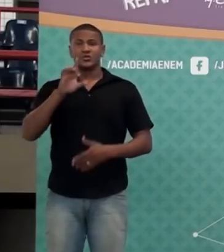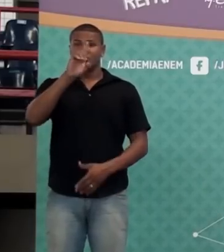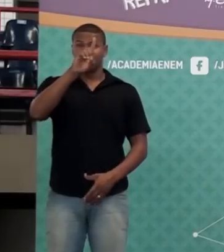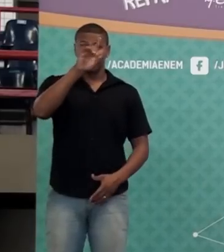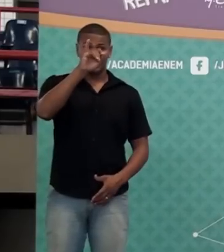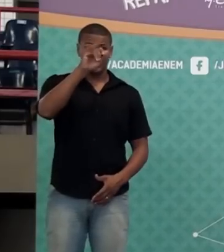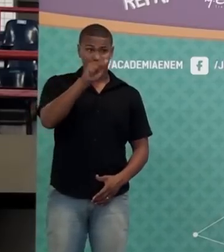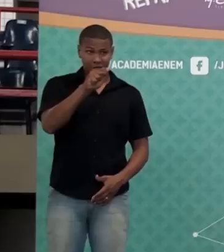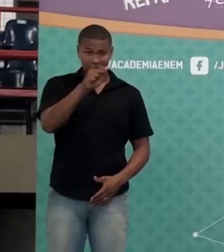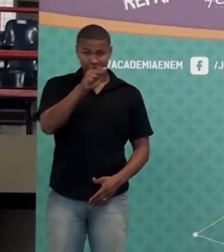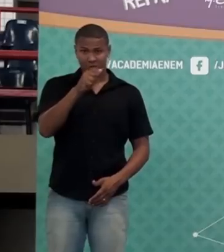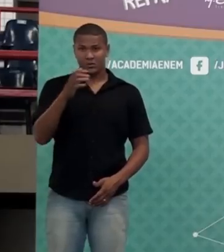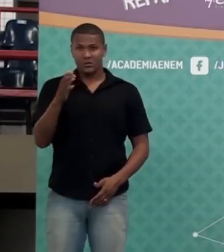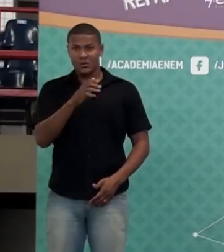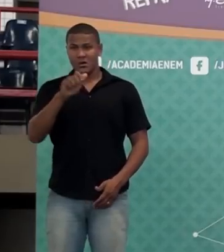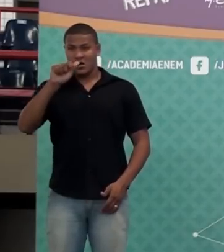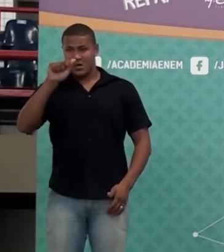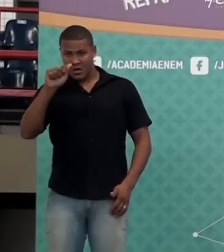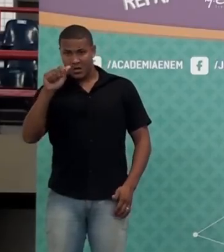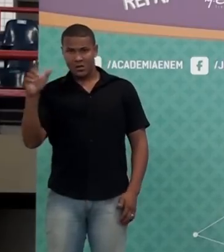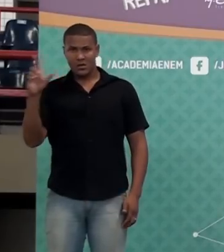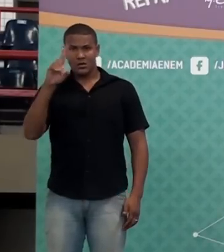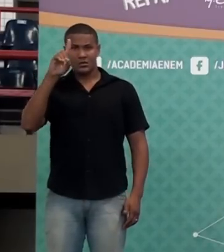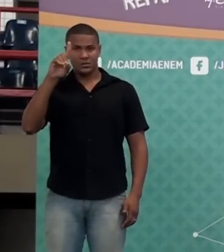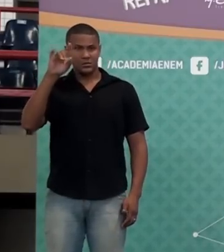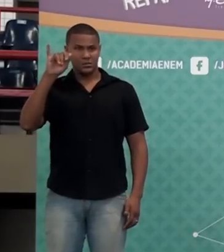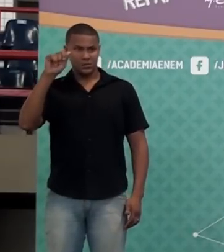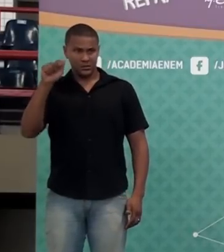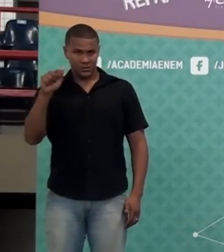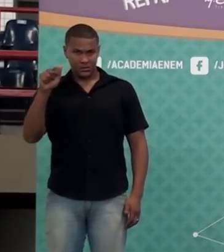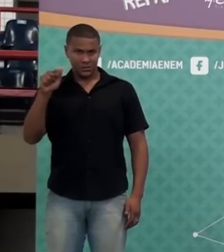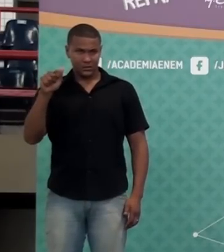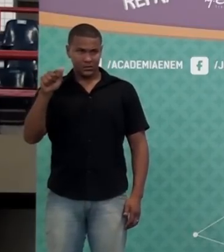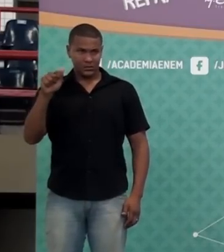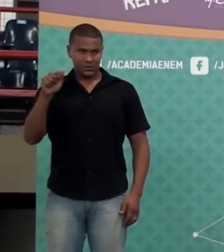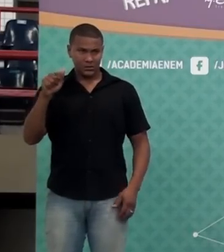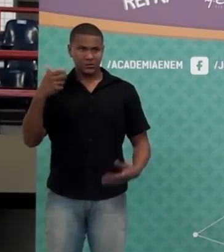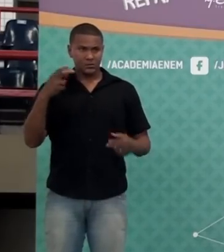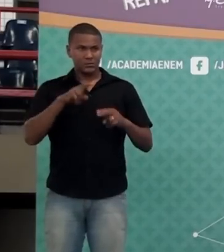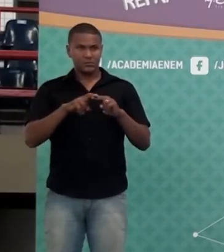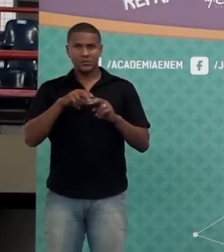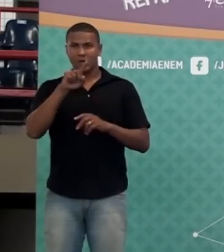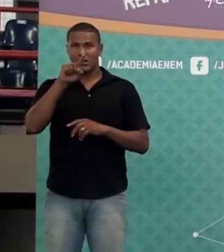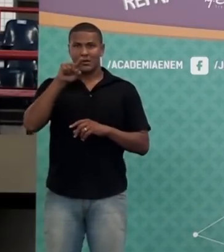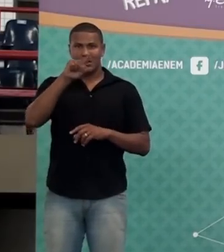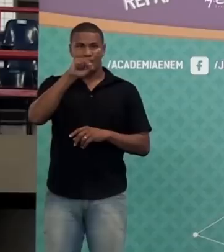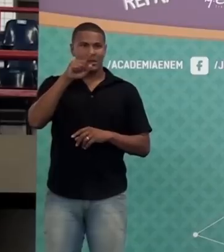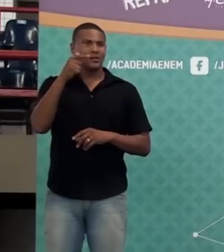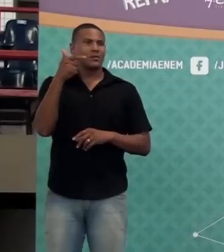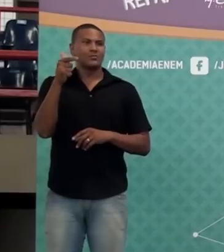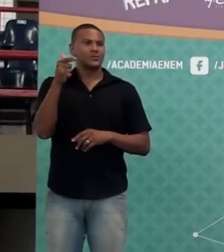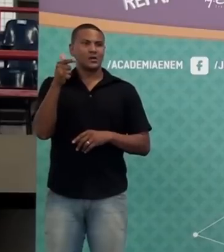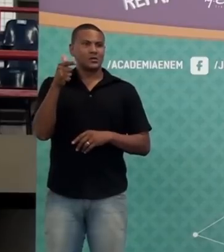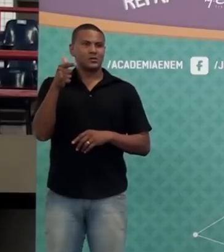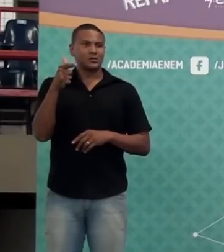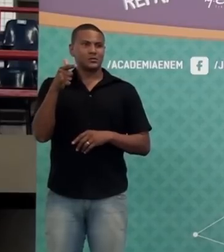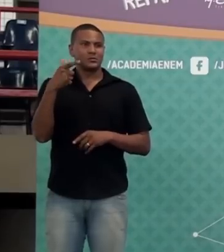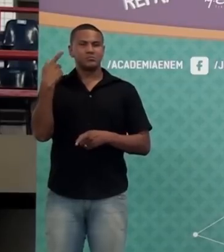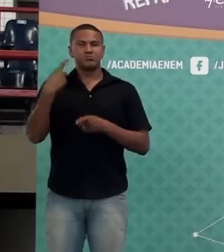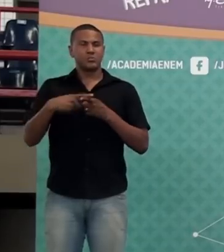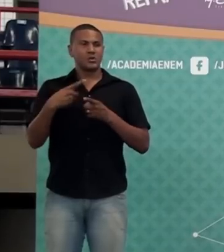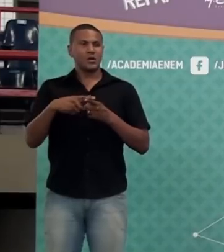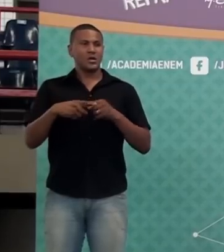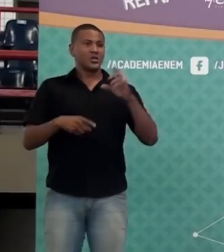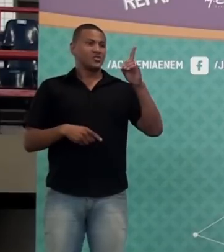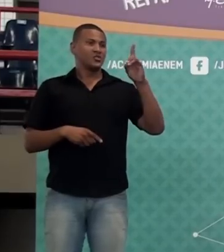e não tem crase. Por quê? Porque não existe crase antes de palavras repetidas. Se eu dissesse assim,